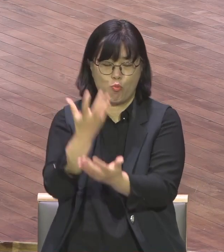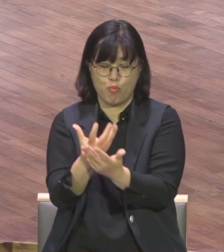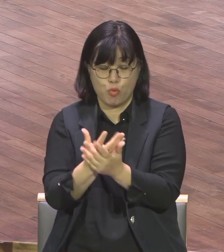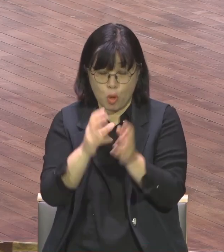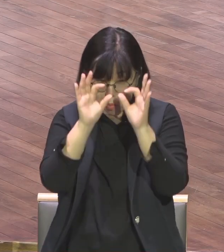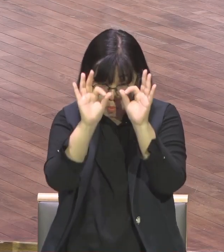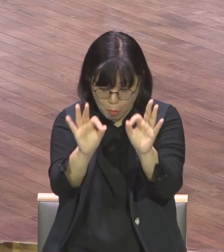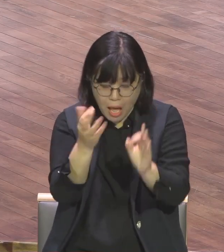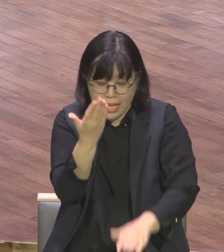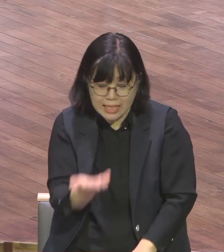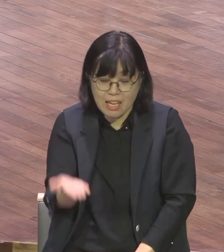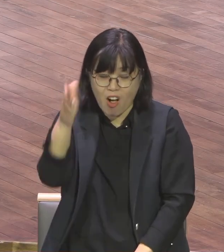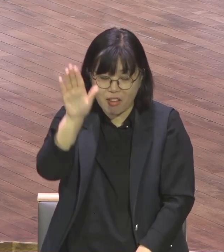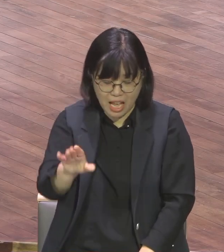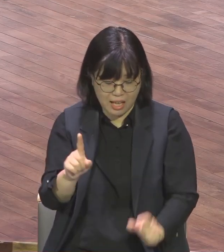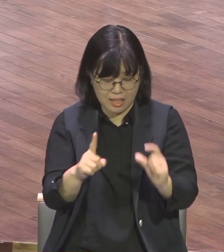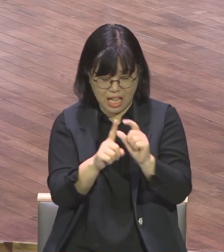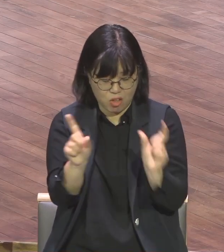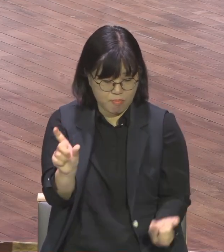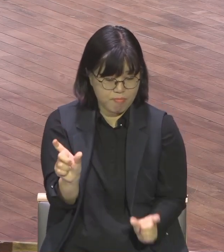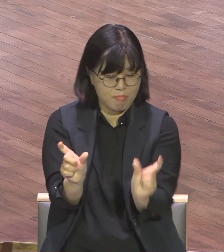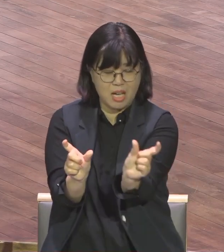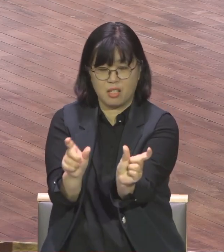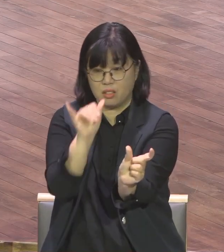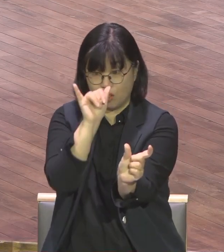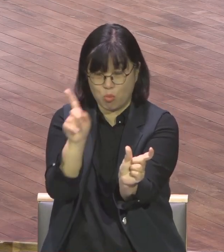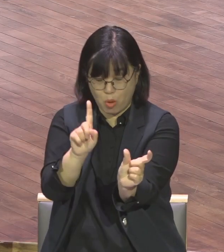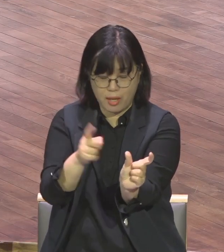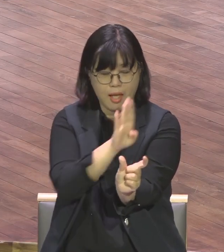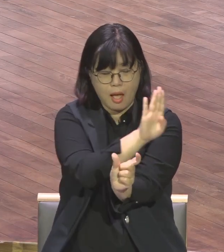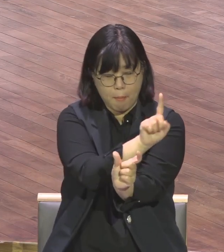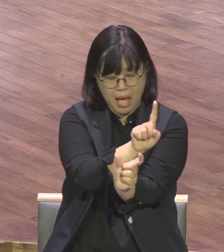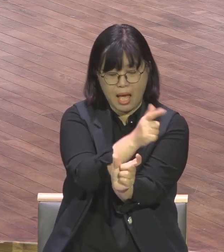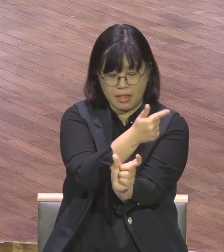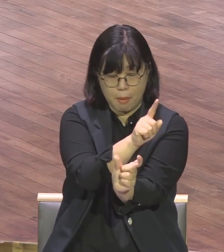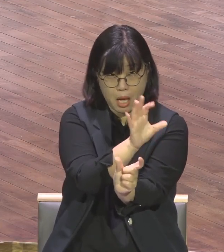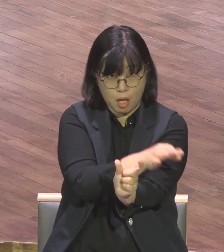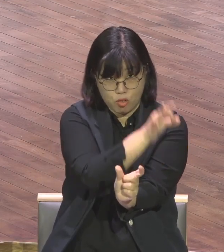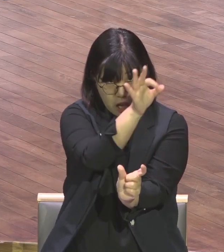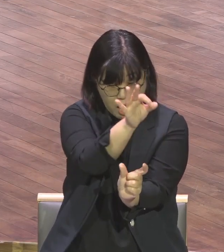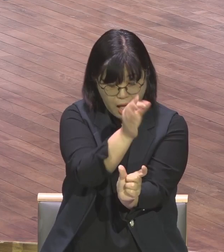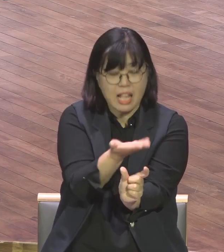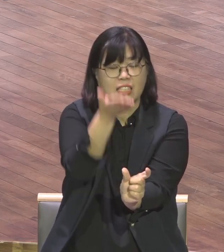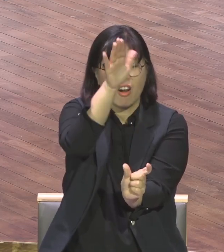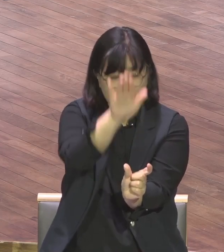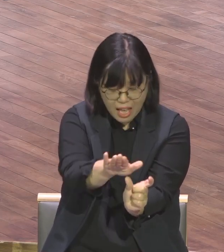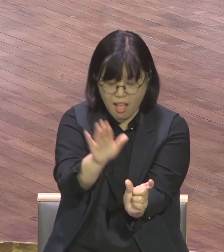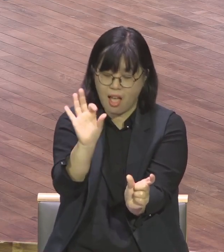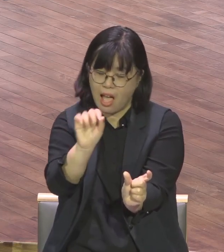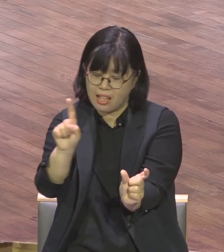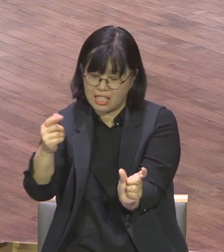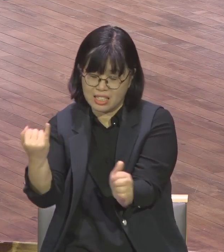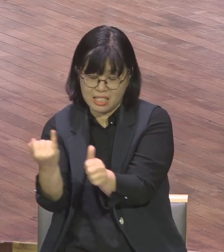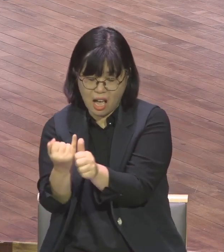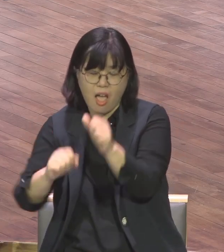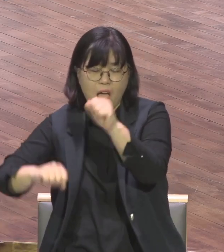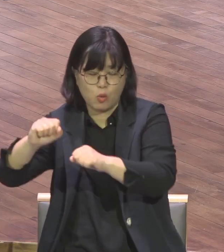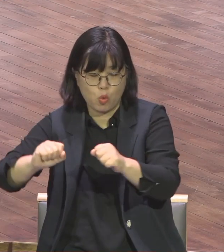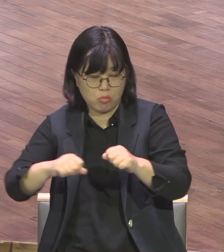이 말은 두 사건을 대조한다 이 말이에요. 이 바나바하고 아나니아하고